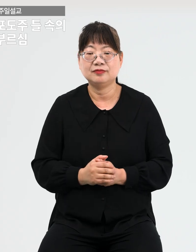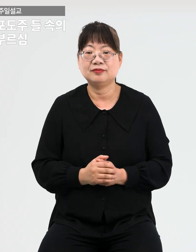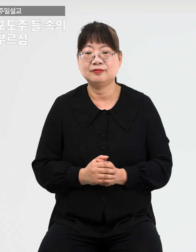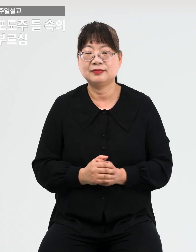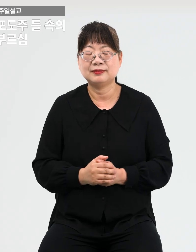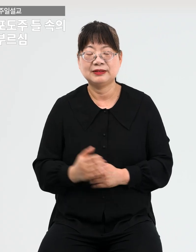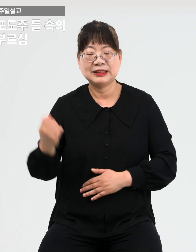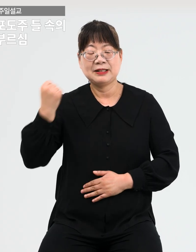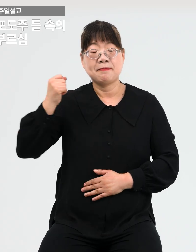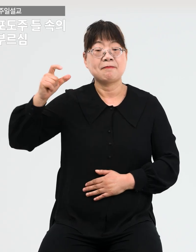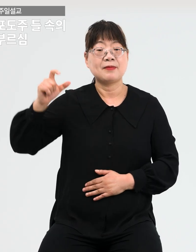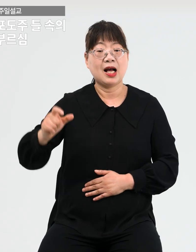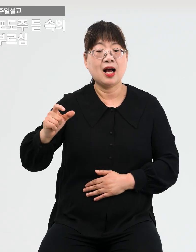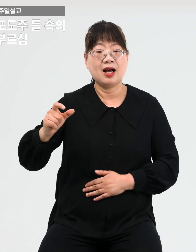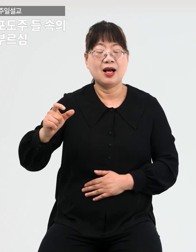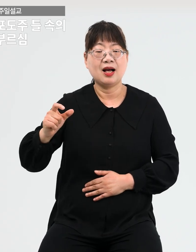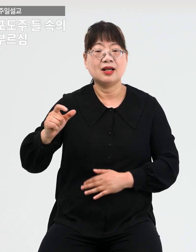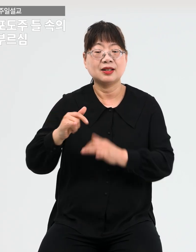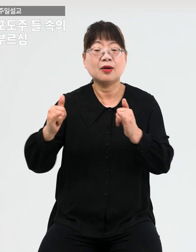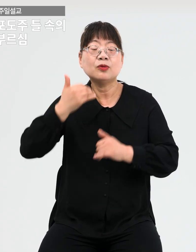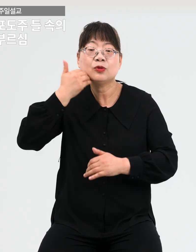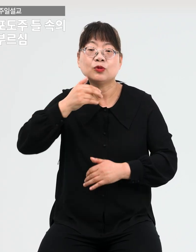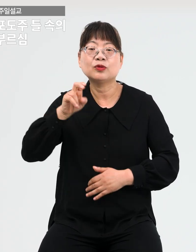중후장대하고 막강한 세력입니다.